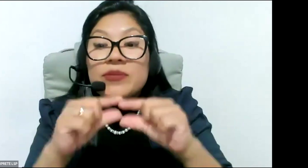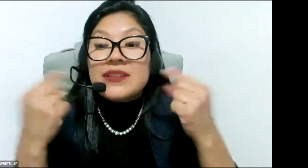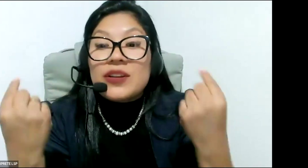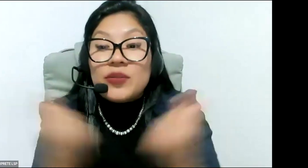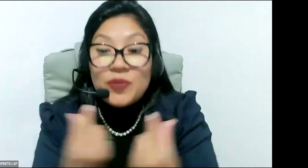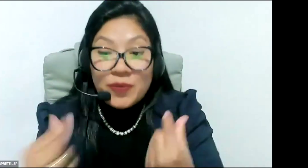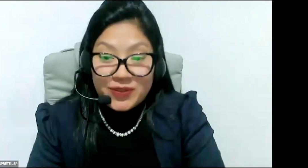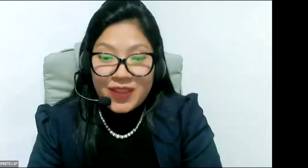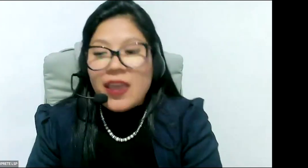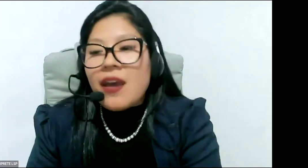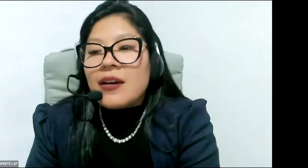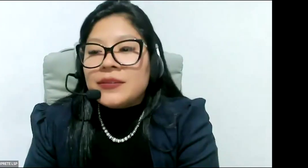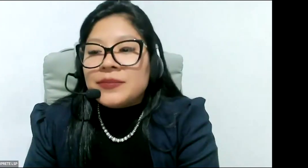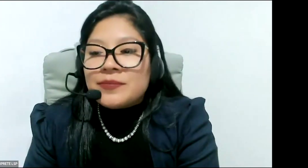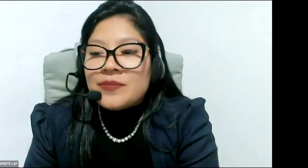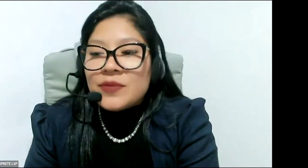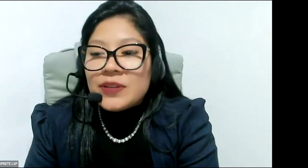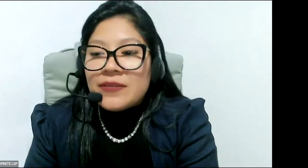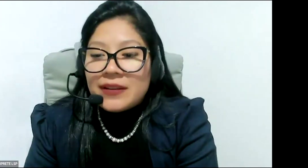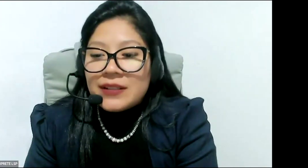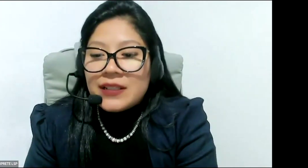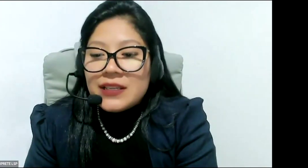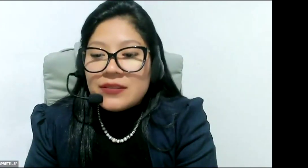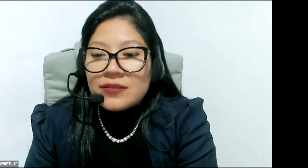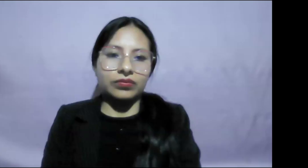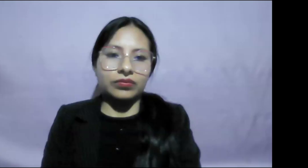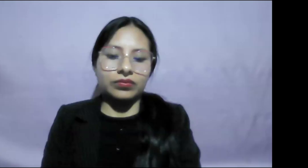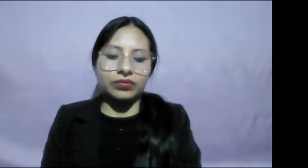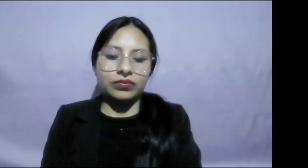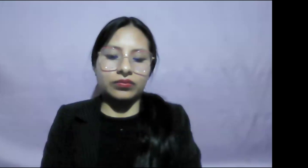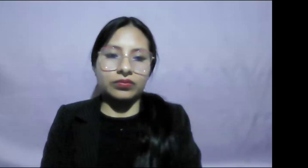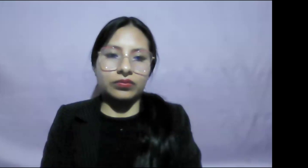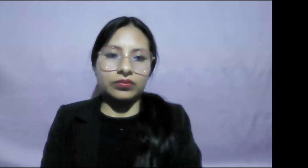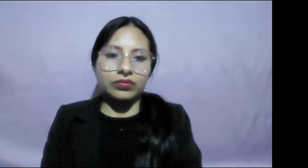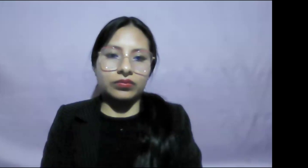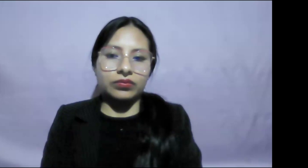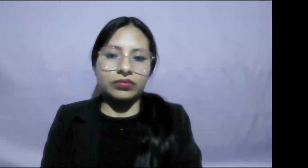luego vamos a hacer grupos muy bien listo